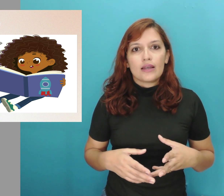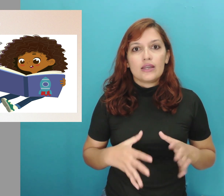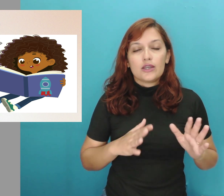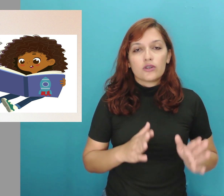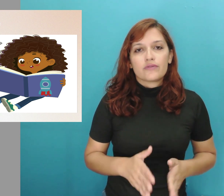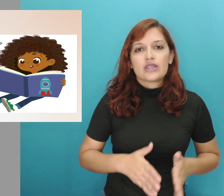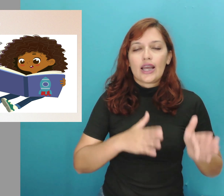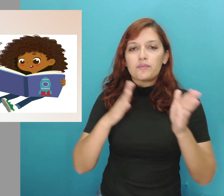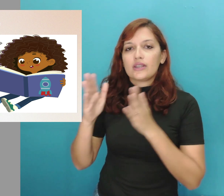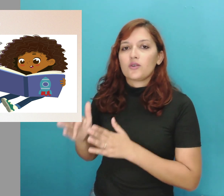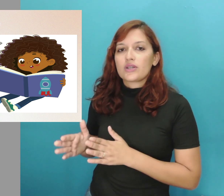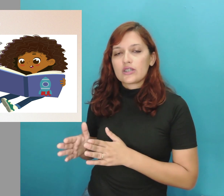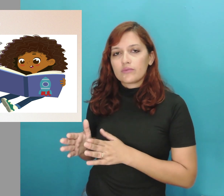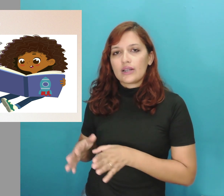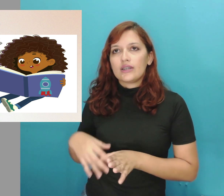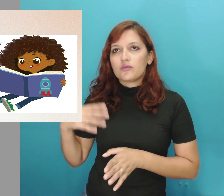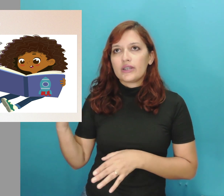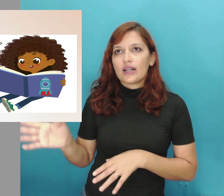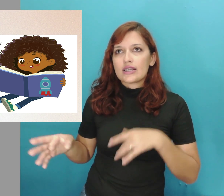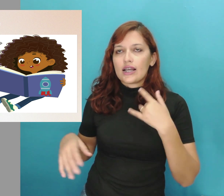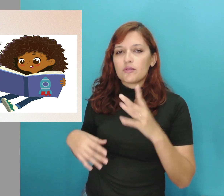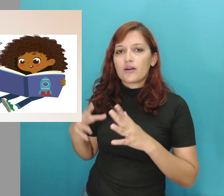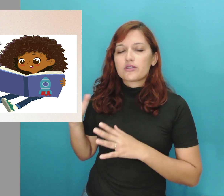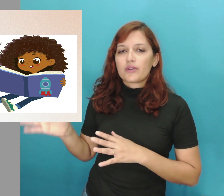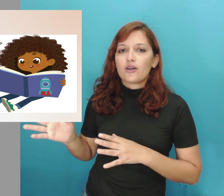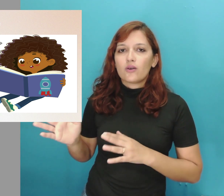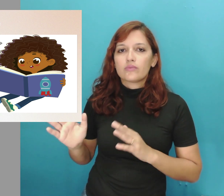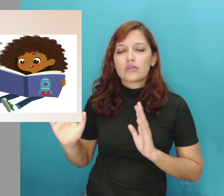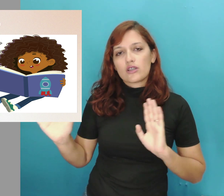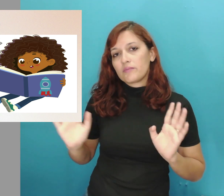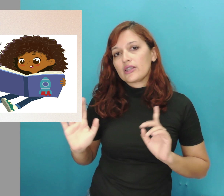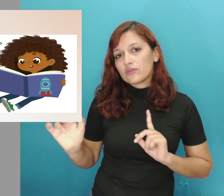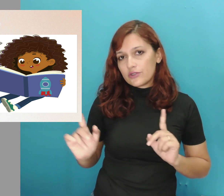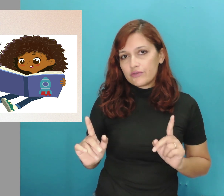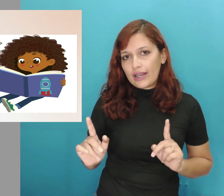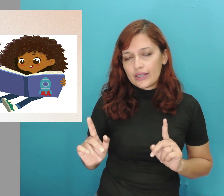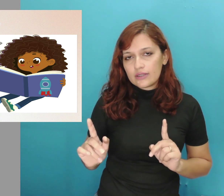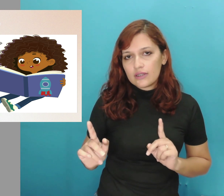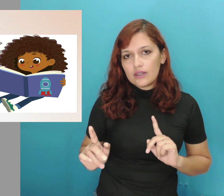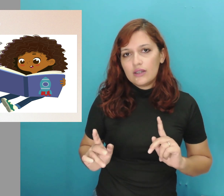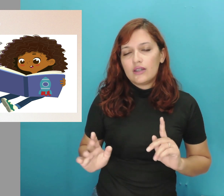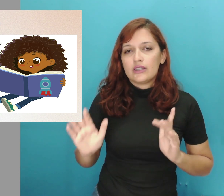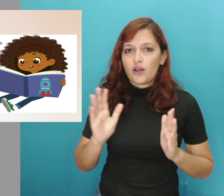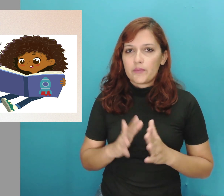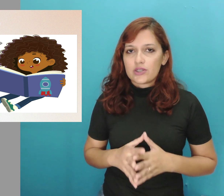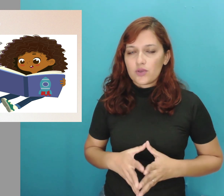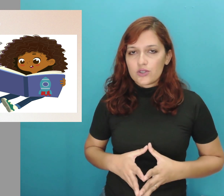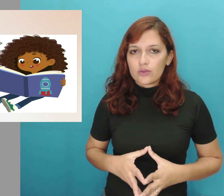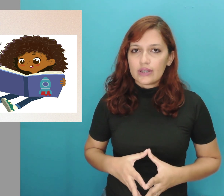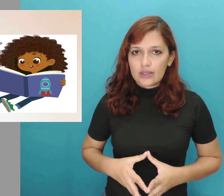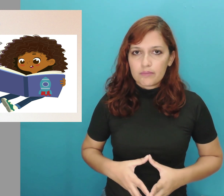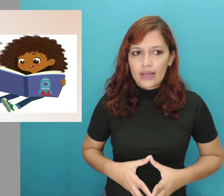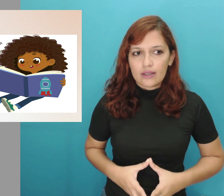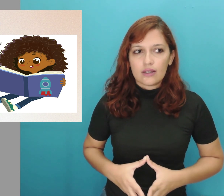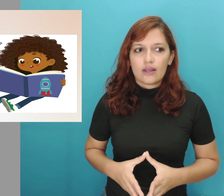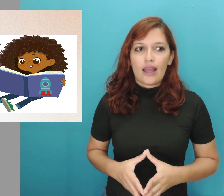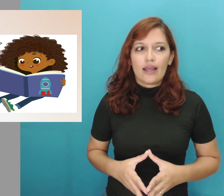e quando você quer aprender uma segunda língua, inglês, alemão, espanhol, são métodos diferentes. Então a pessoa surda também,